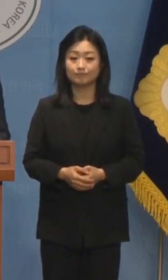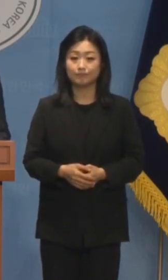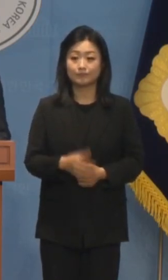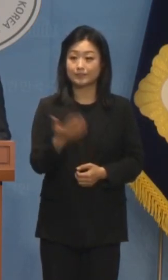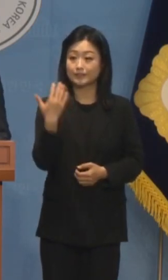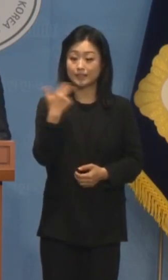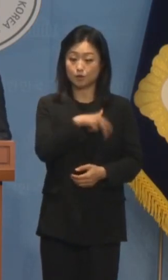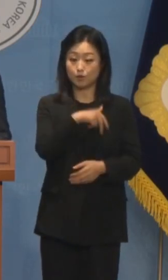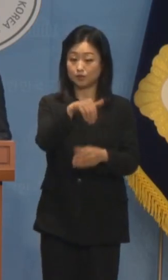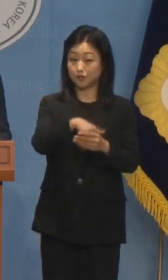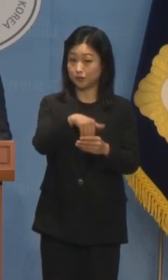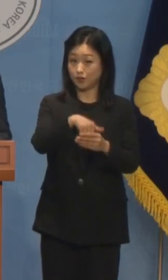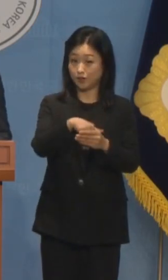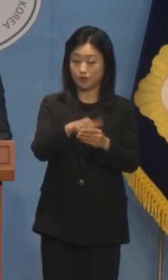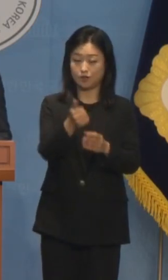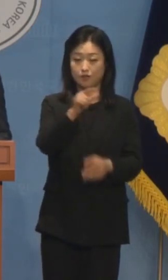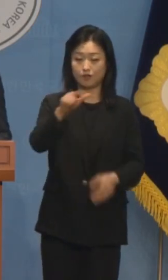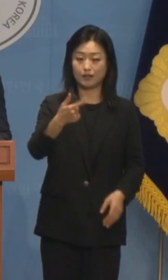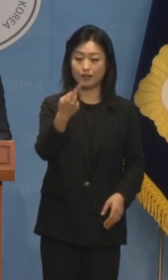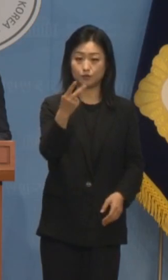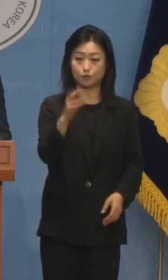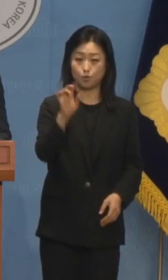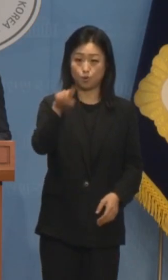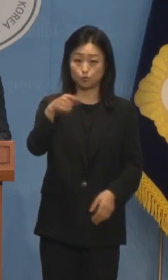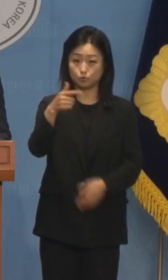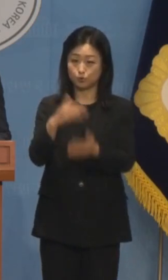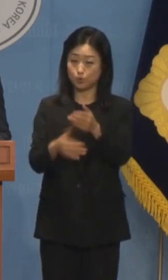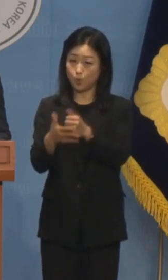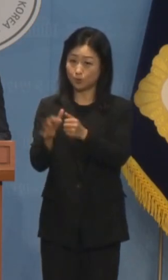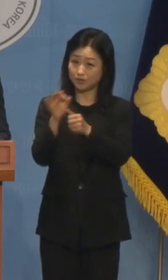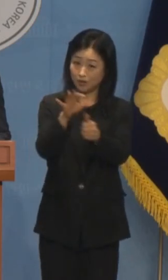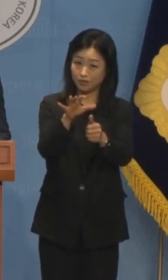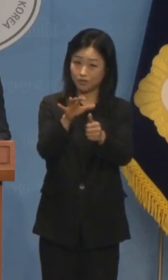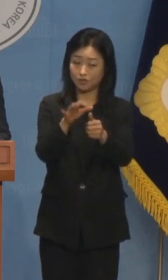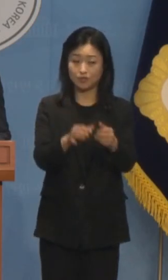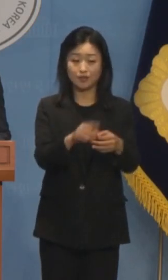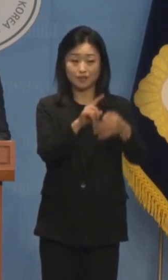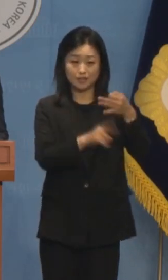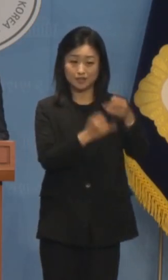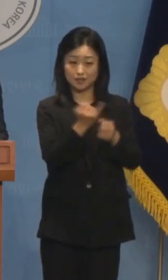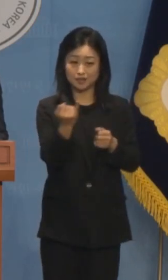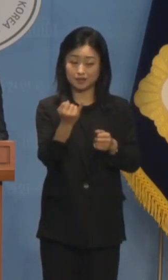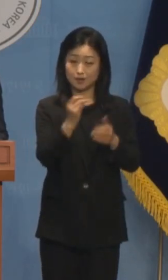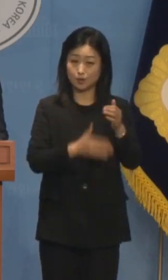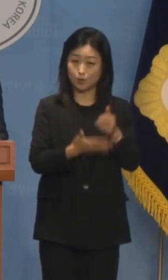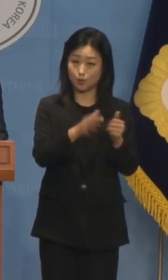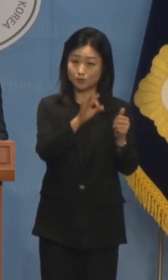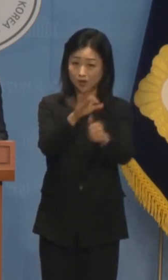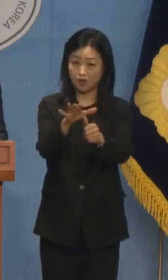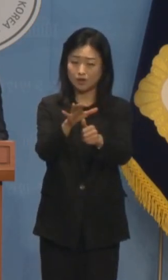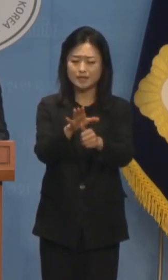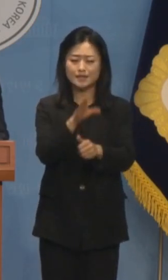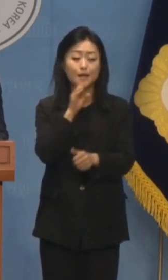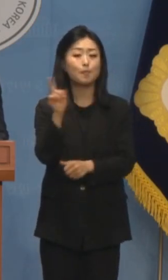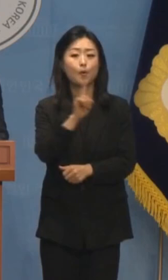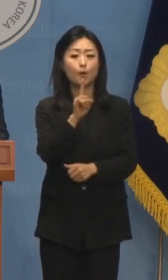지난 총선은 한동훈 공천이었습니까? 김건희 공천이었습니까? 한동훈 대표가 진실을 밝혀야